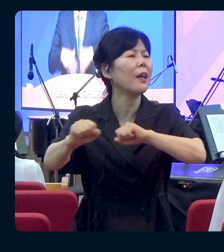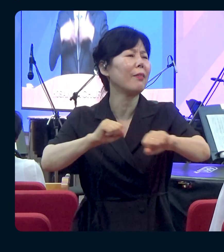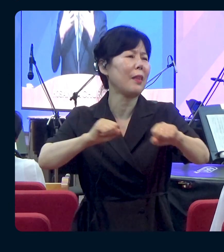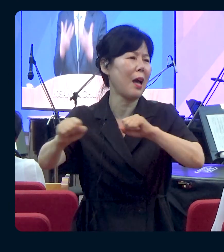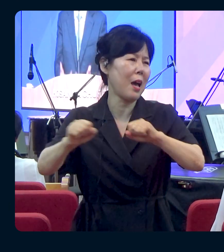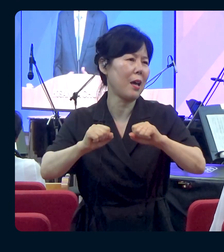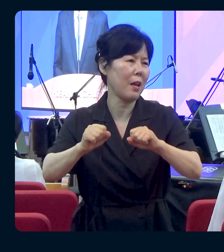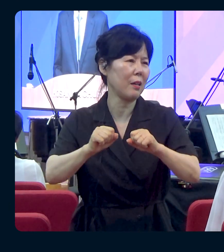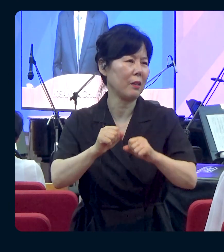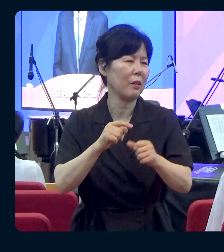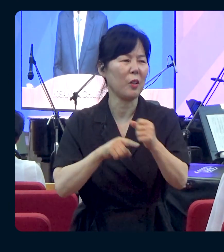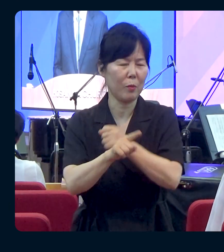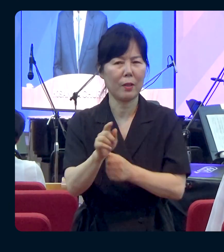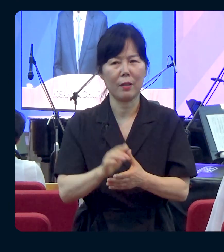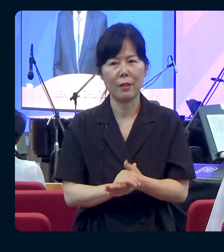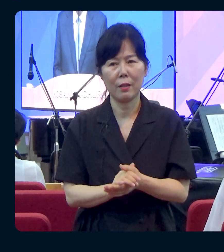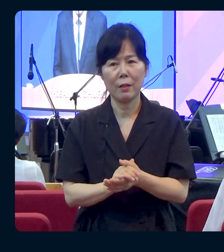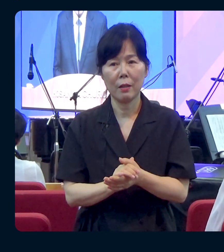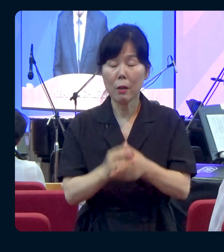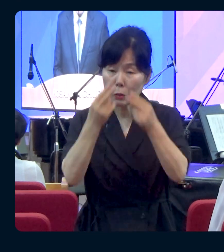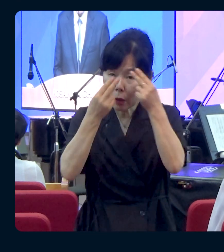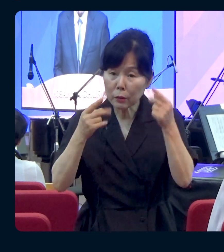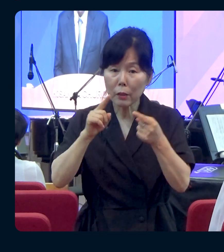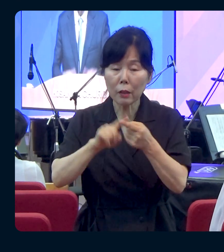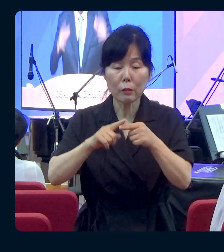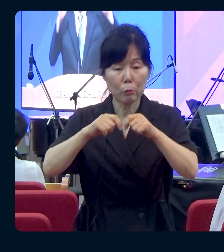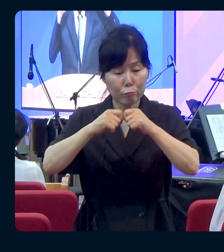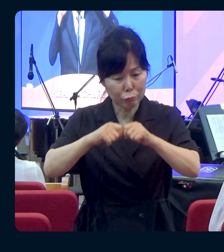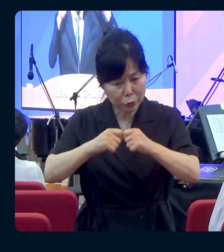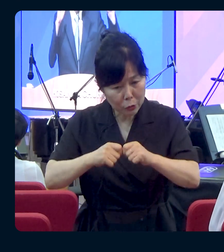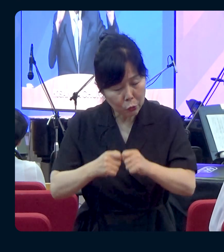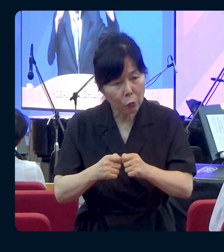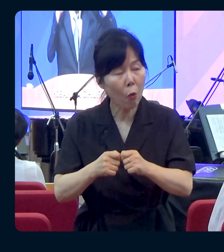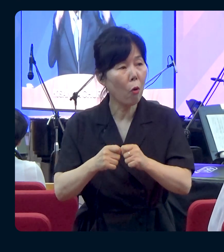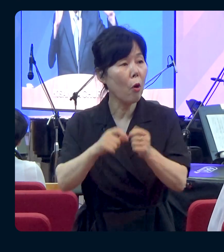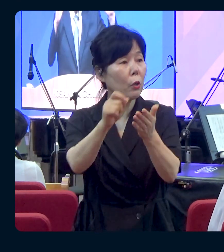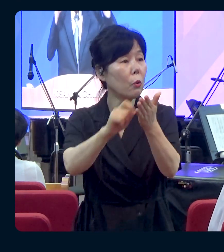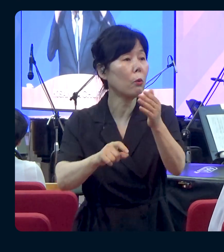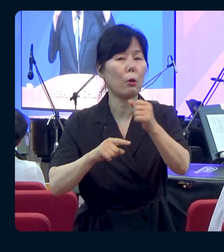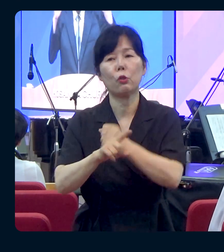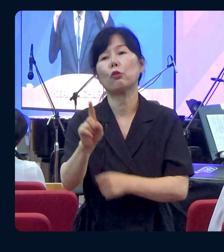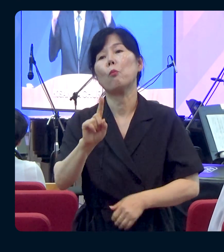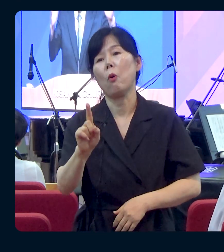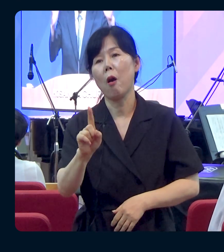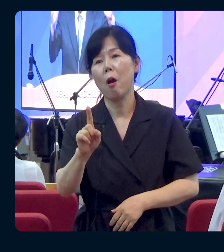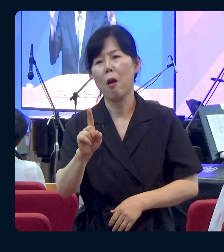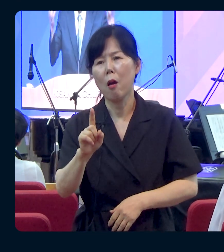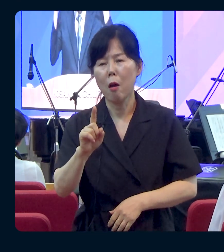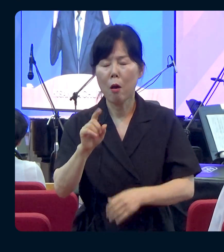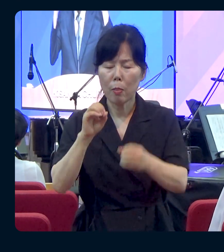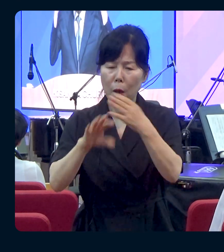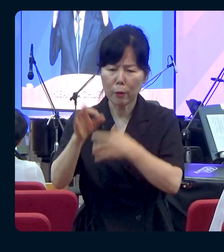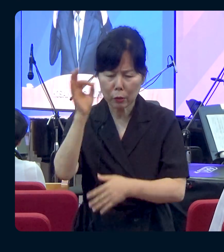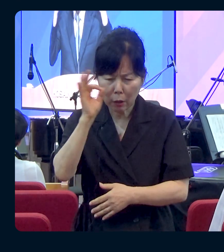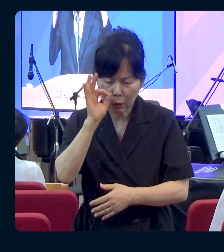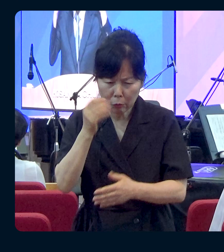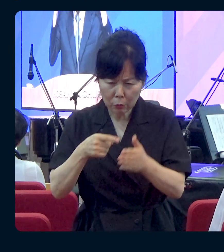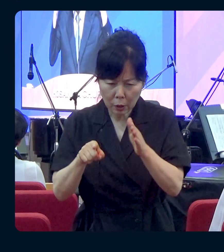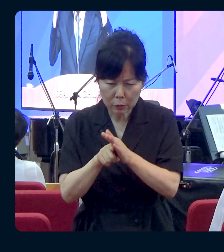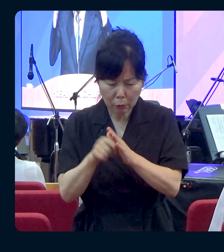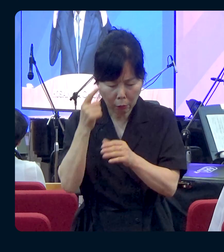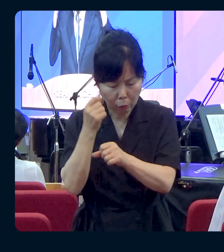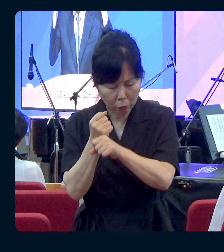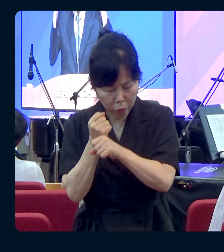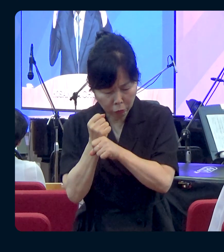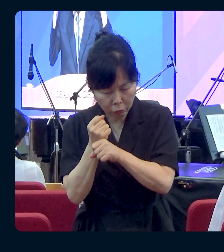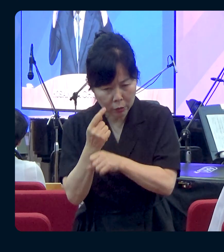성경이 구체적으로 하고 있는데 그 이유가 무엇인가? 그 답을 찾아서 계속 묵상하다 보니까 문득 떠오르는